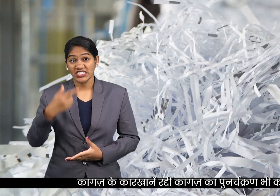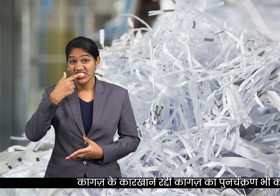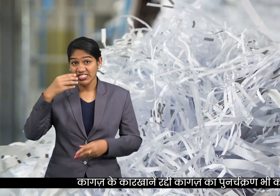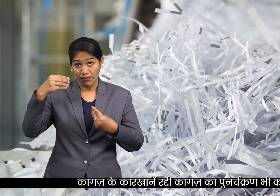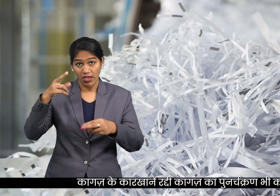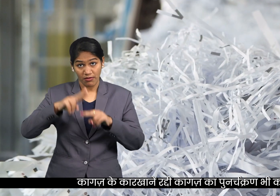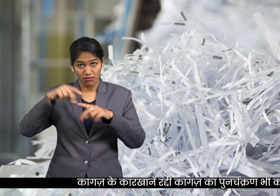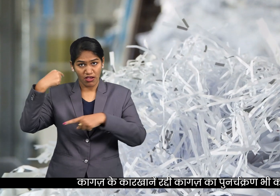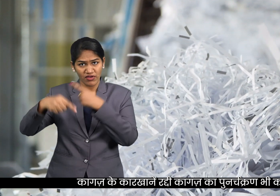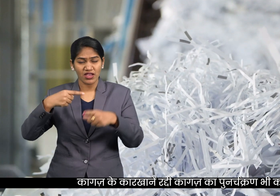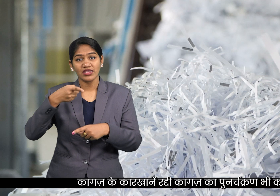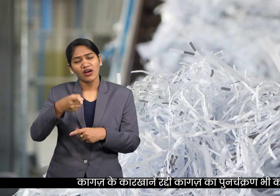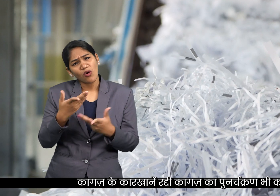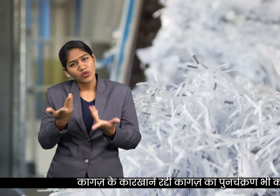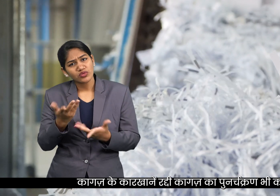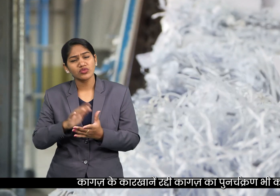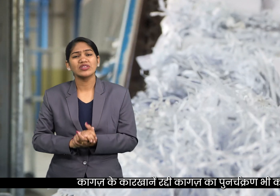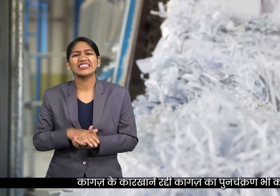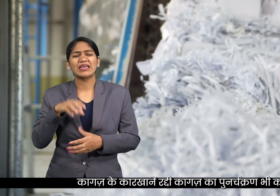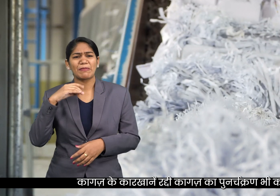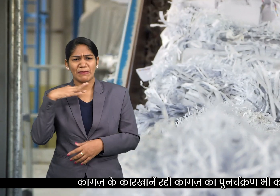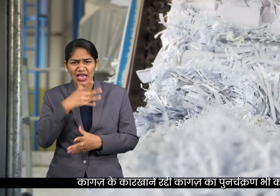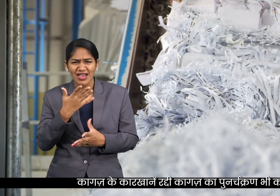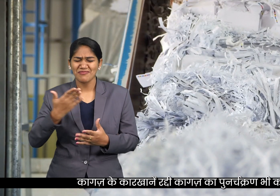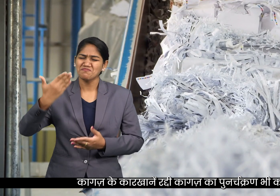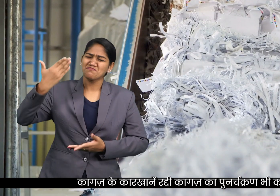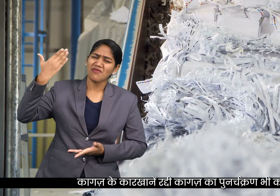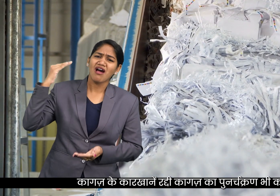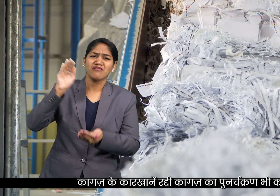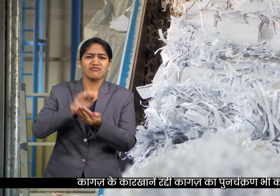रद्दी कागज़ का पुनर्चक्रण भी करती हैं।